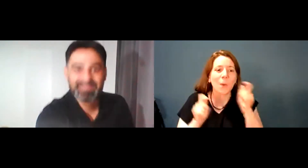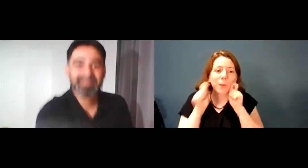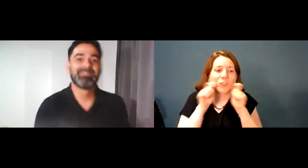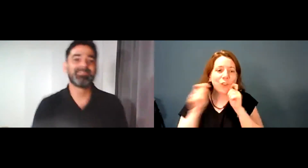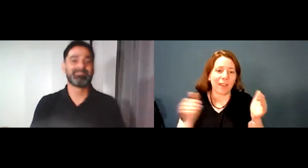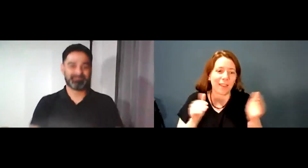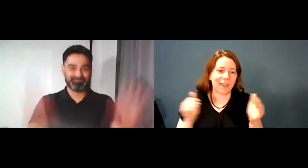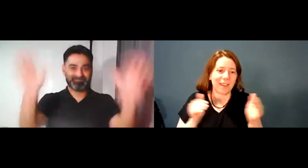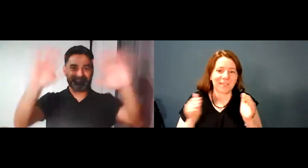Gracias. Gracias.